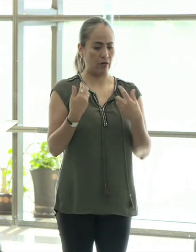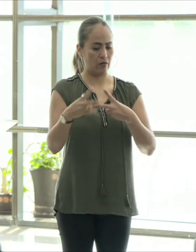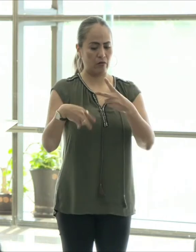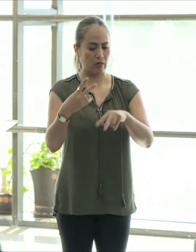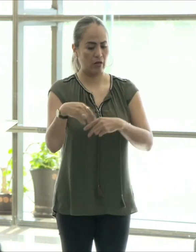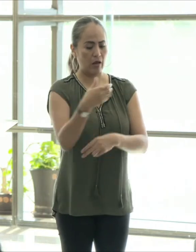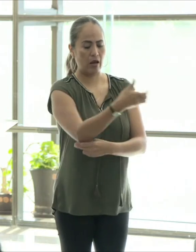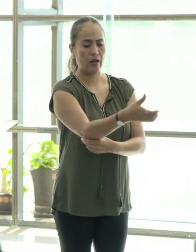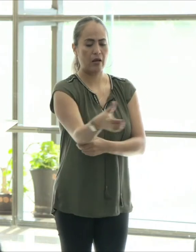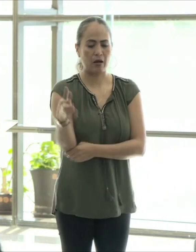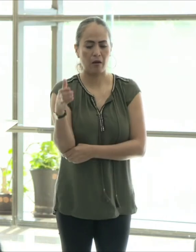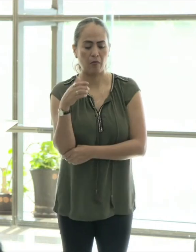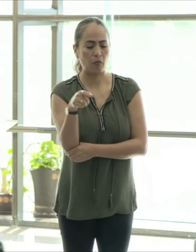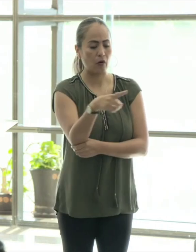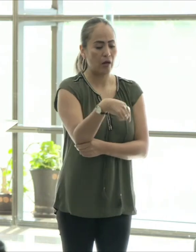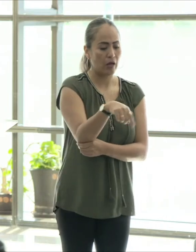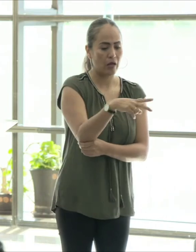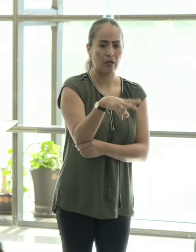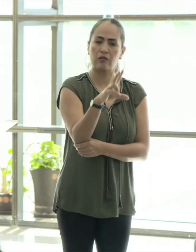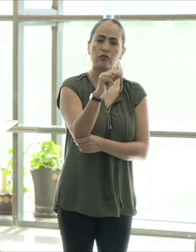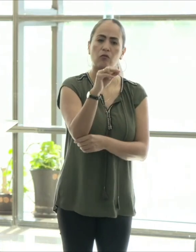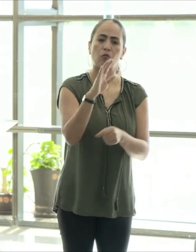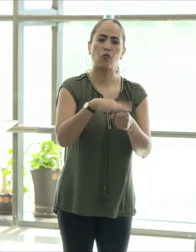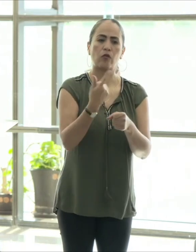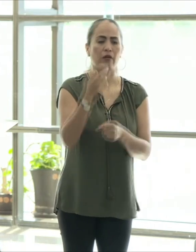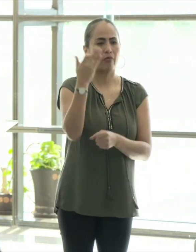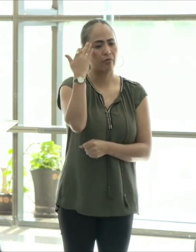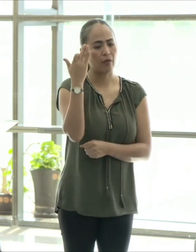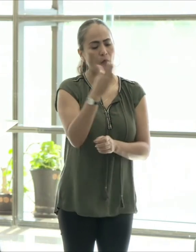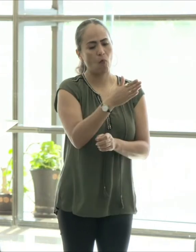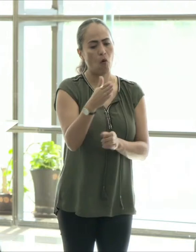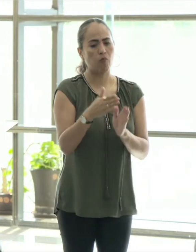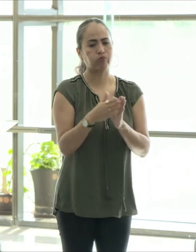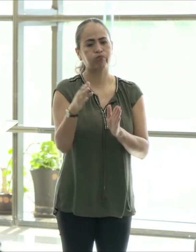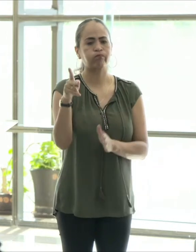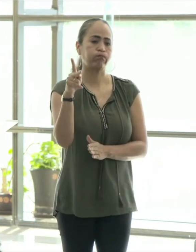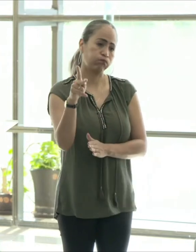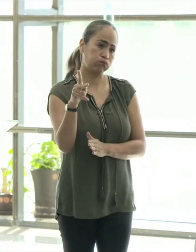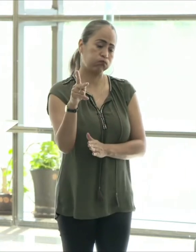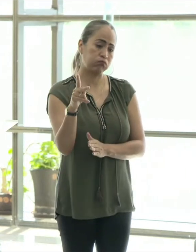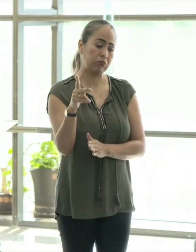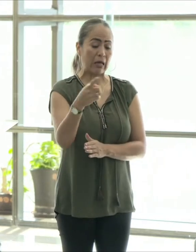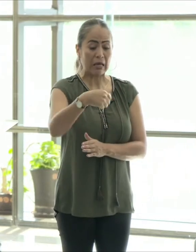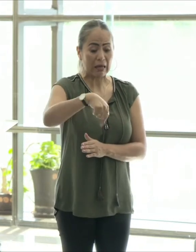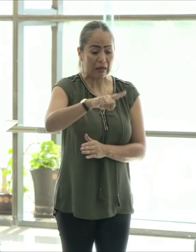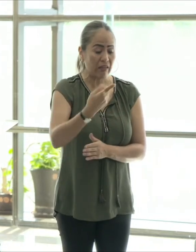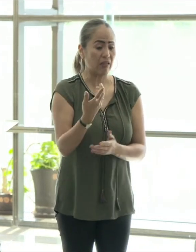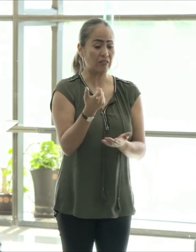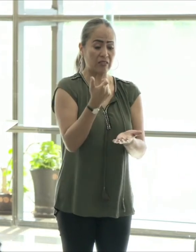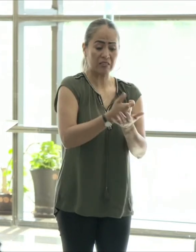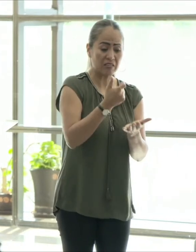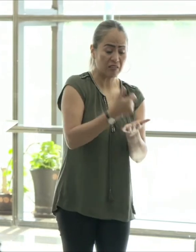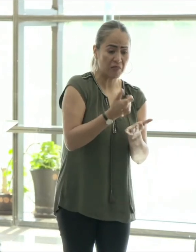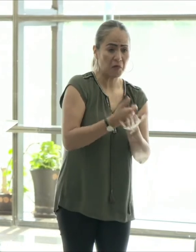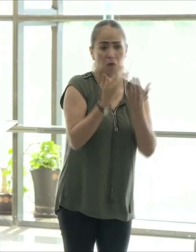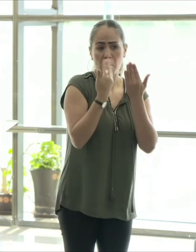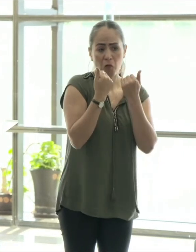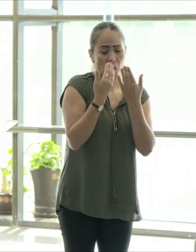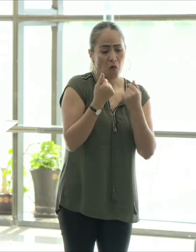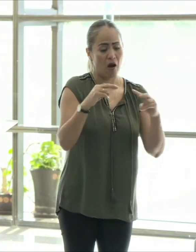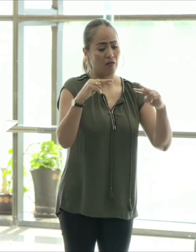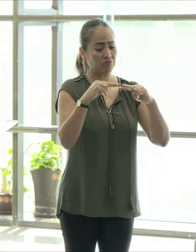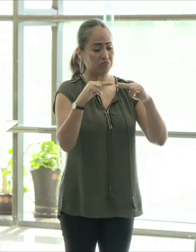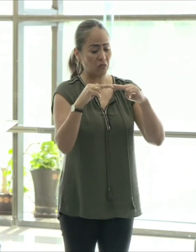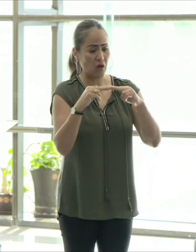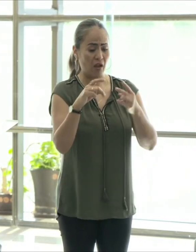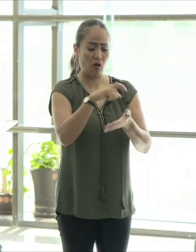comunidades rurales porque están en su periodo y no van porque no tienen dinero para comprar las toallas sanitarias